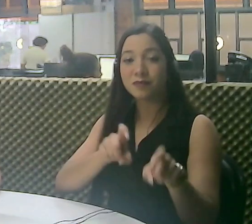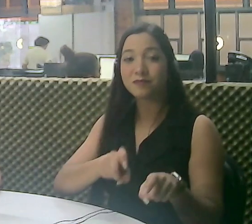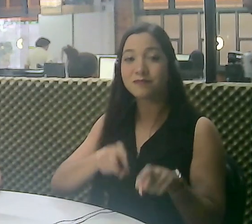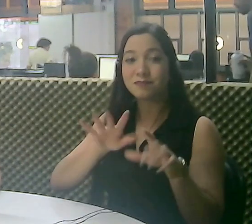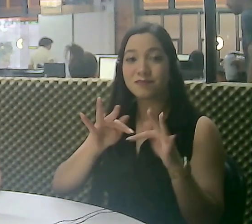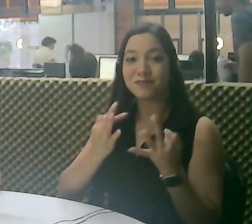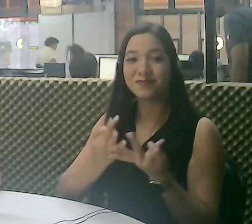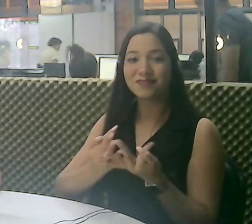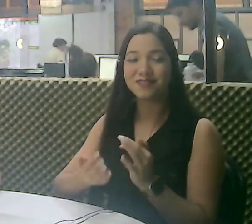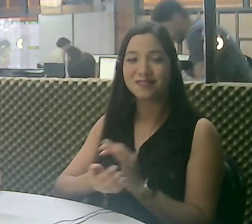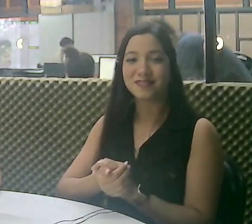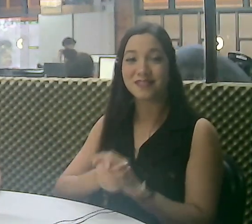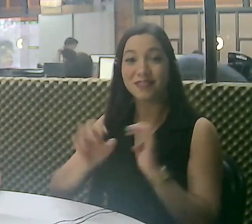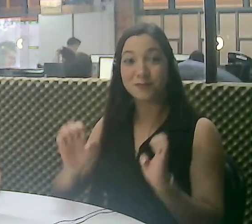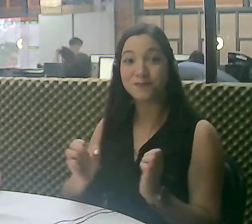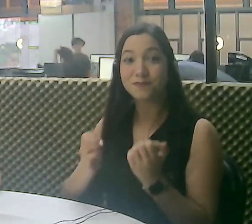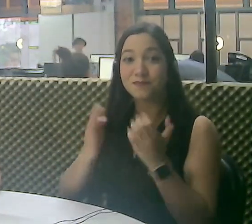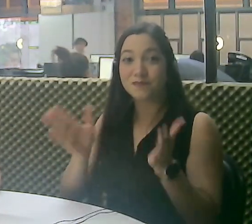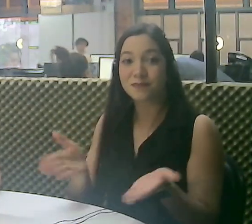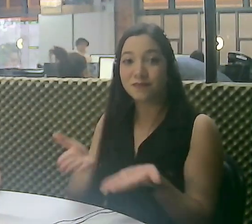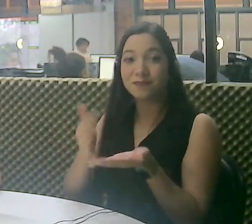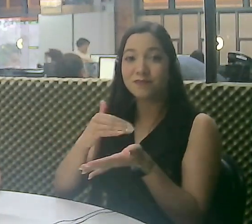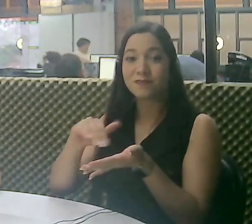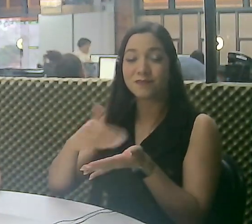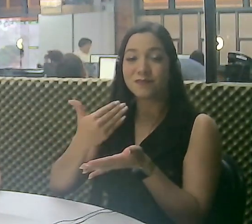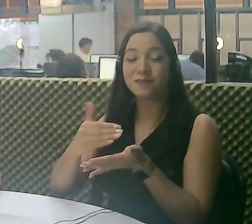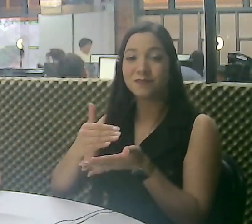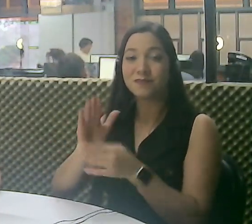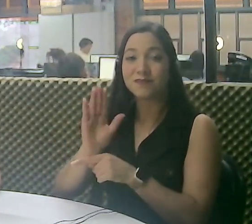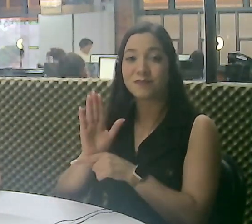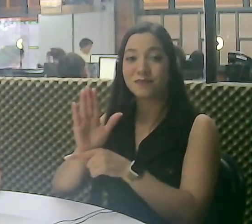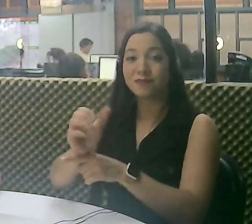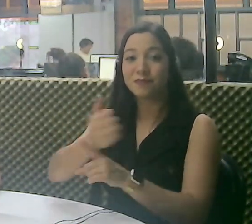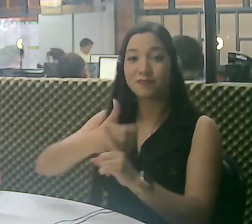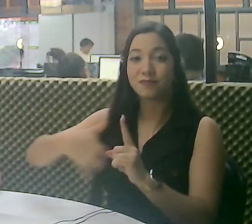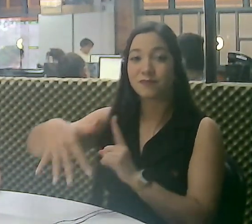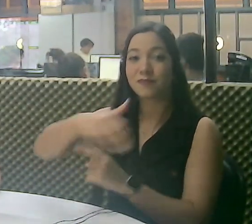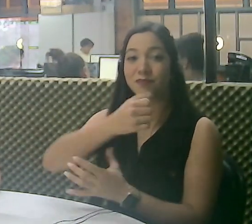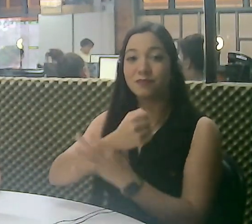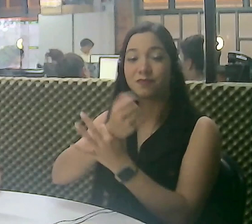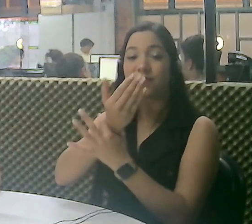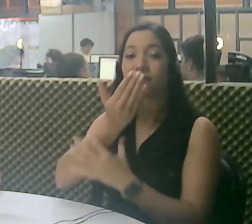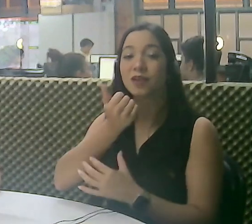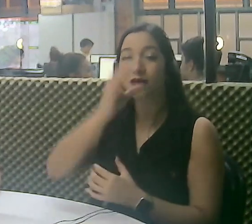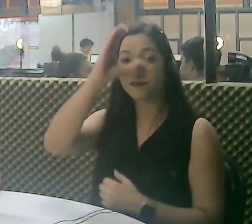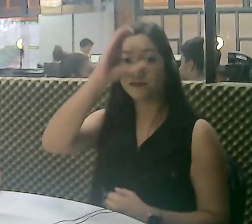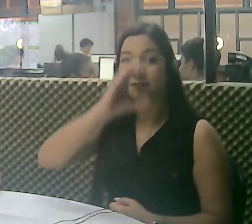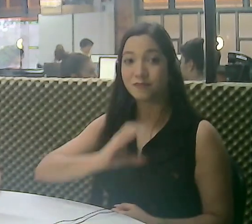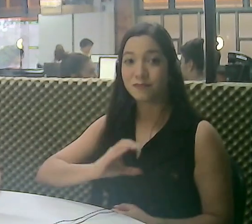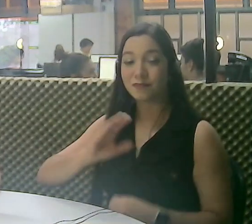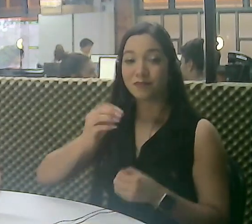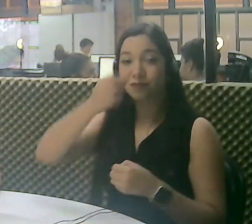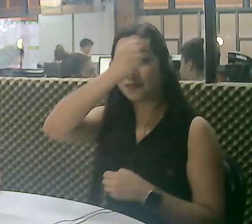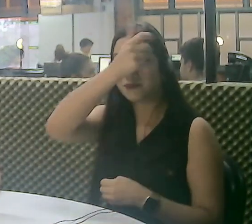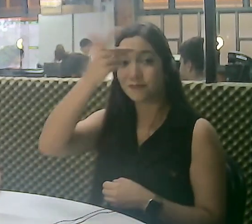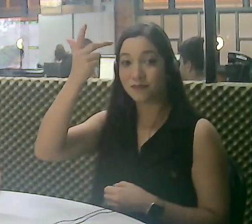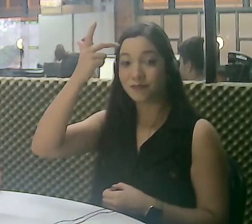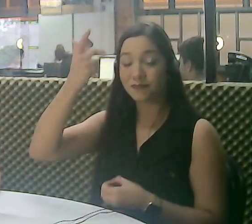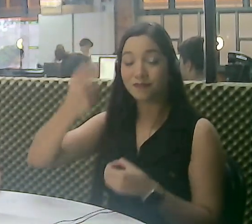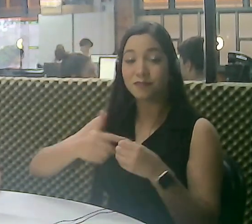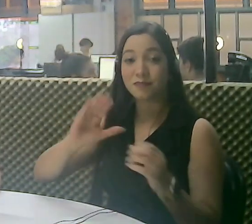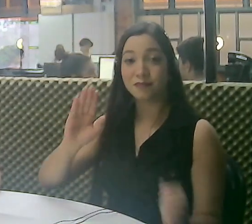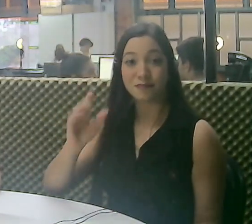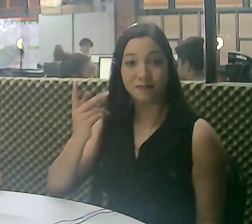familiar. O evento será promovido pela Secretaria de Assistência Social, Segurança Alimentar e Cidadania da Prefeitura de Belo